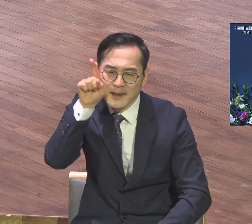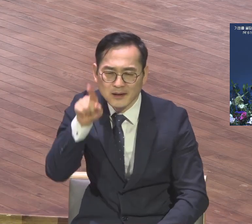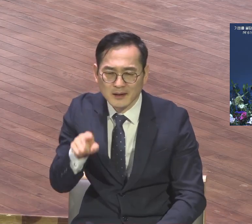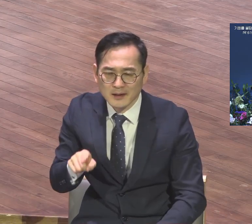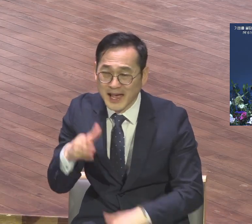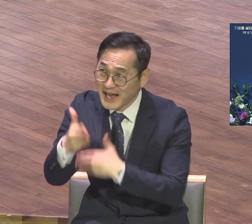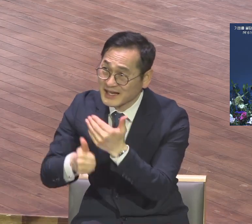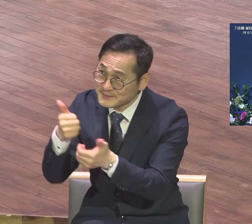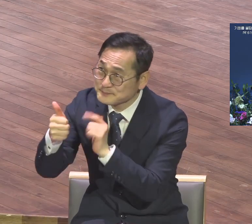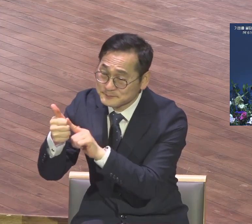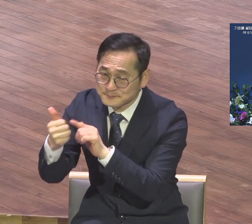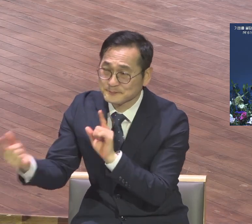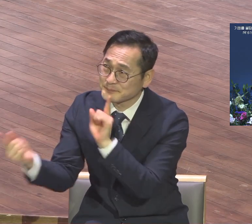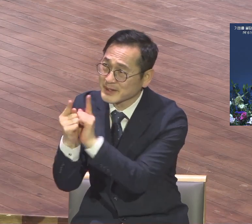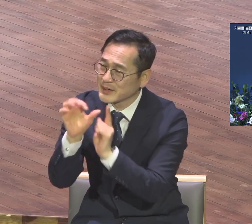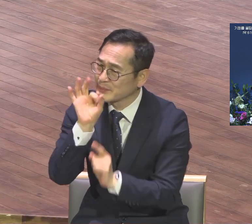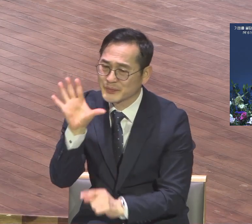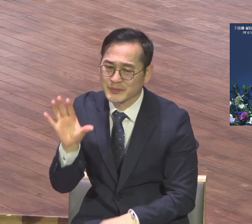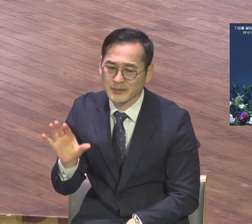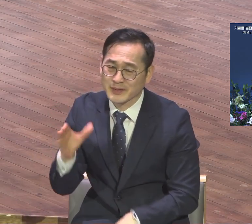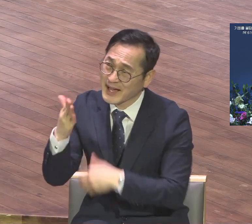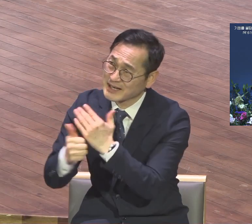인간 이루지 못한 죄 있는 사람은 천국 못 가.